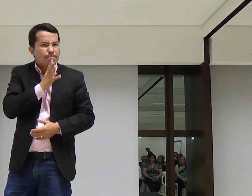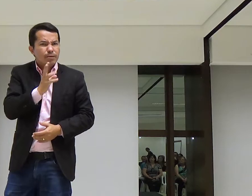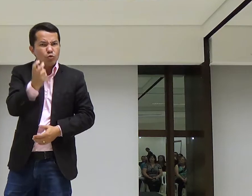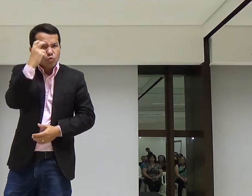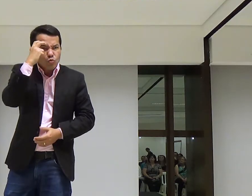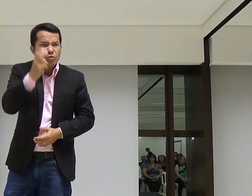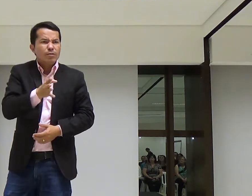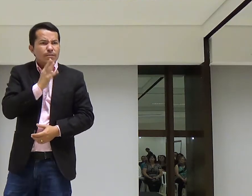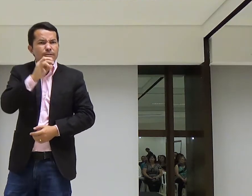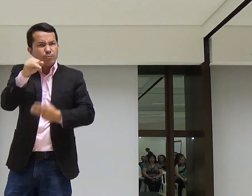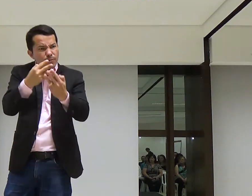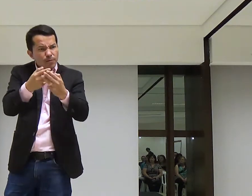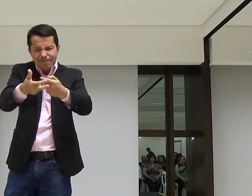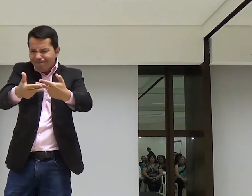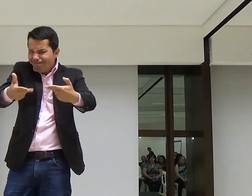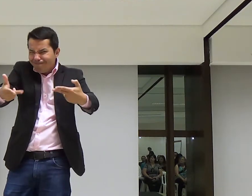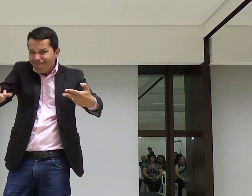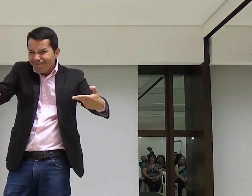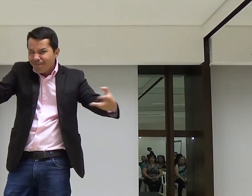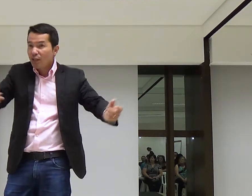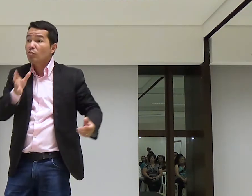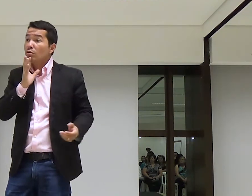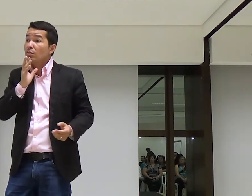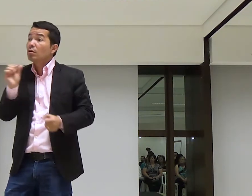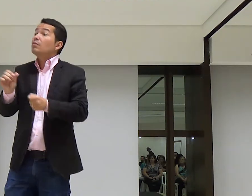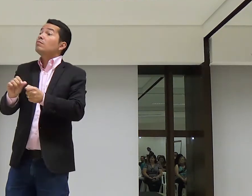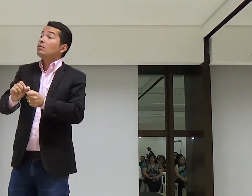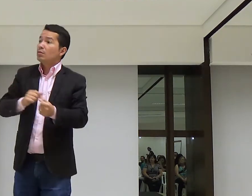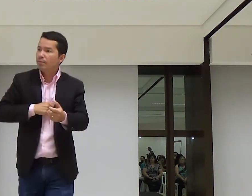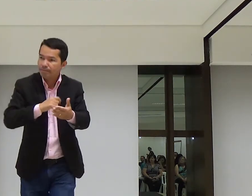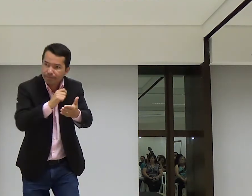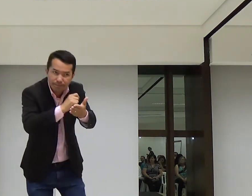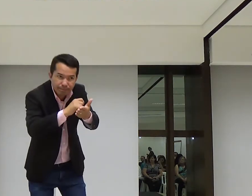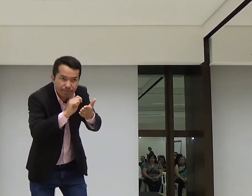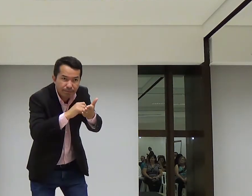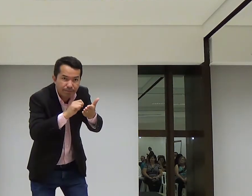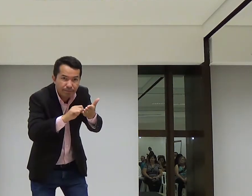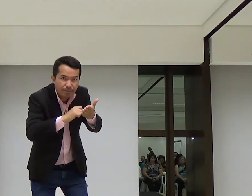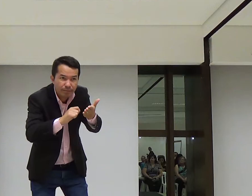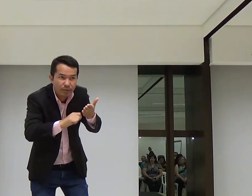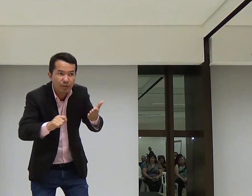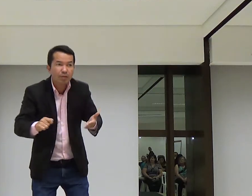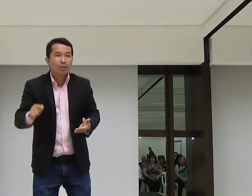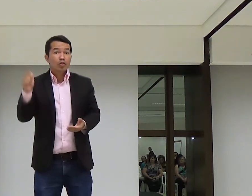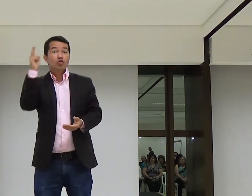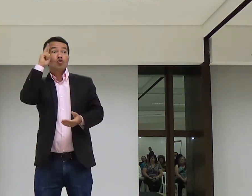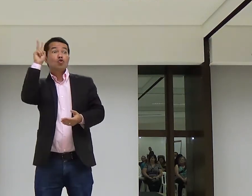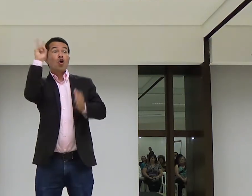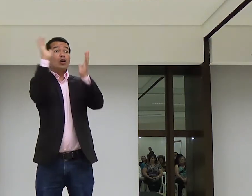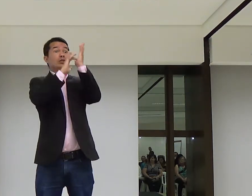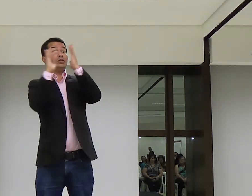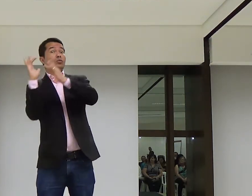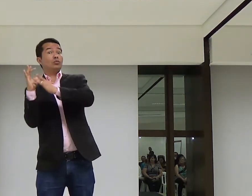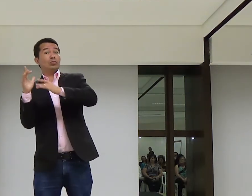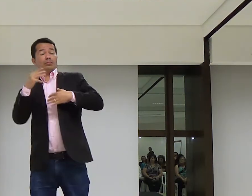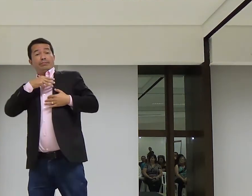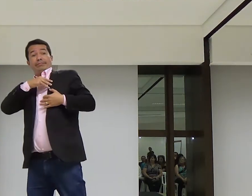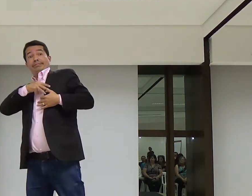ele era letrado, conhecia muitas coisas, estudava. O que ele fez? Ele escreveu a história